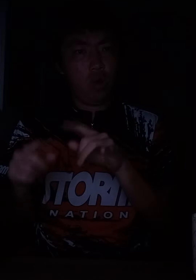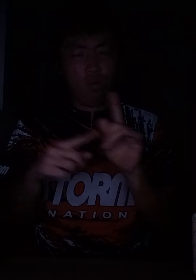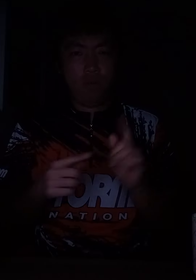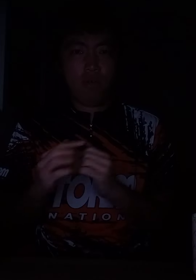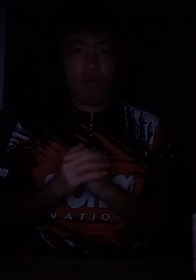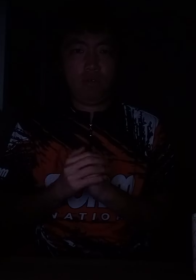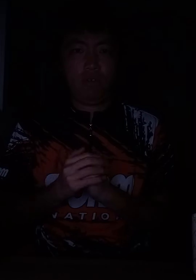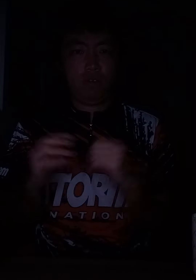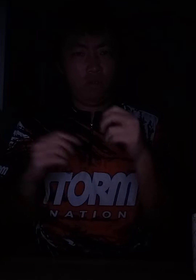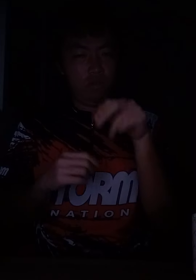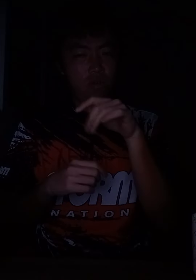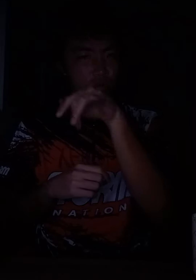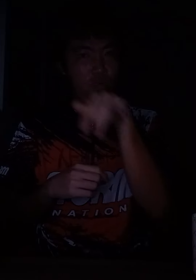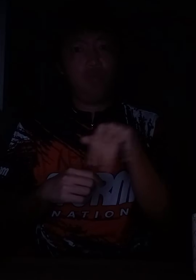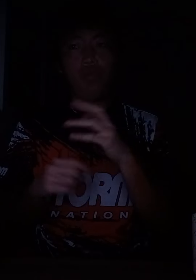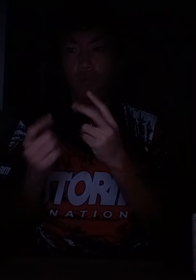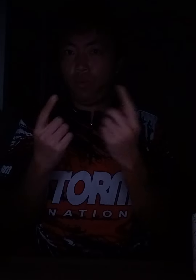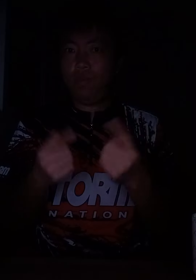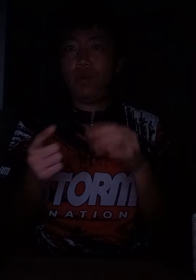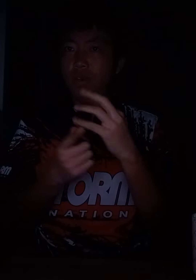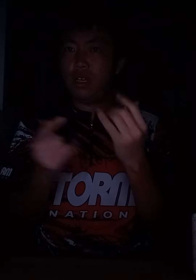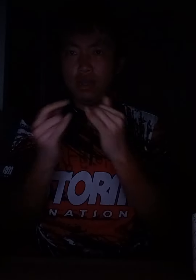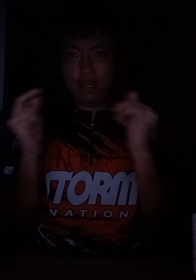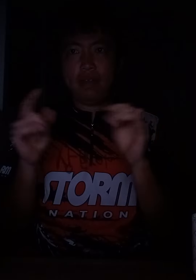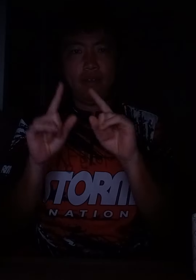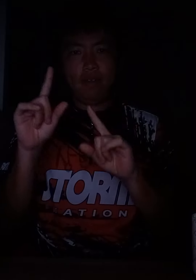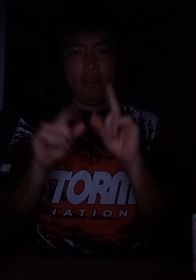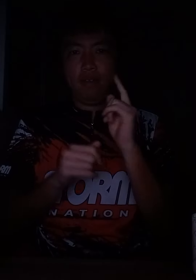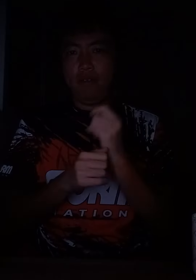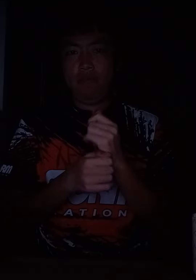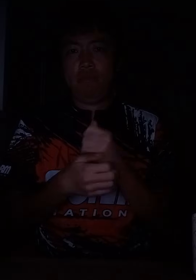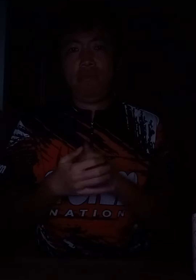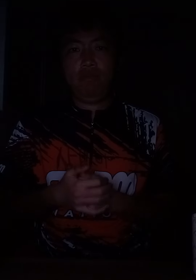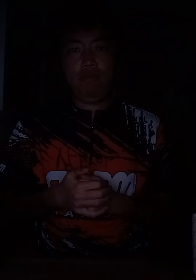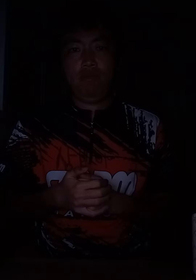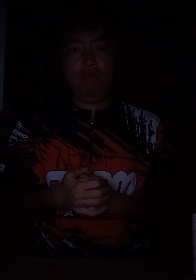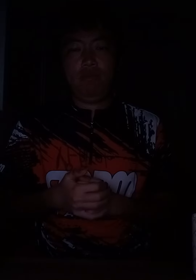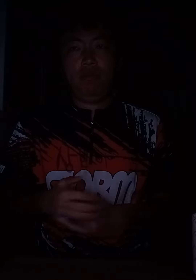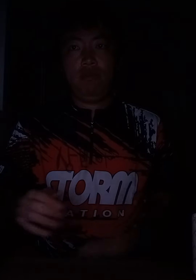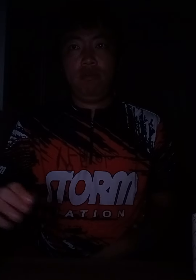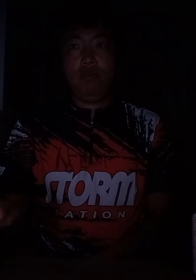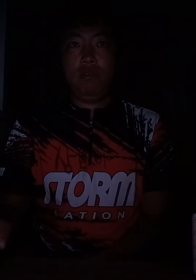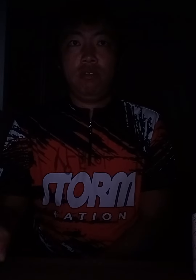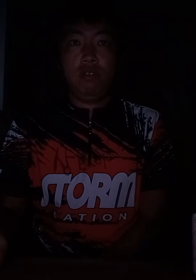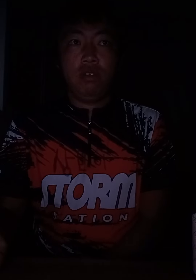책임자를 업무상 과실치상 등의 혐의로 입건할 방침입니다. MBC 뉴스 신광하입니다.